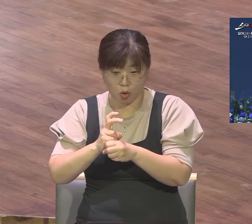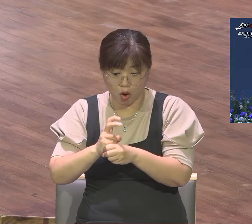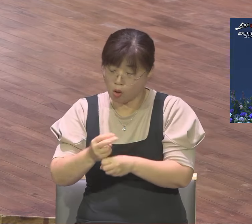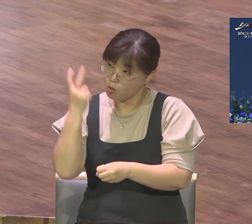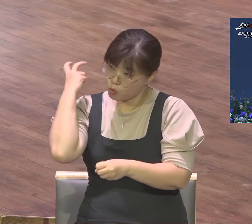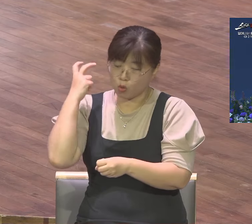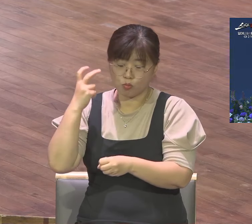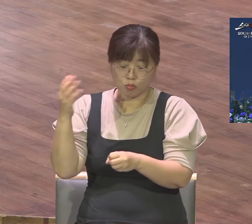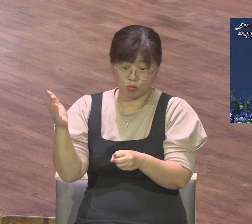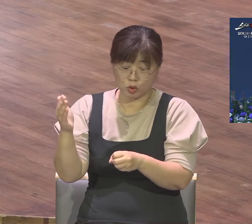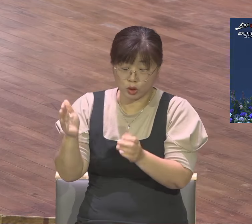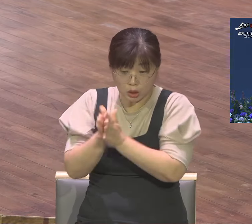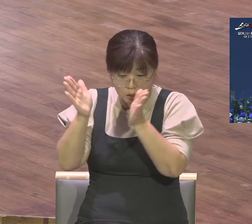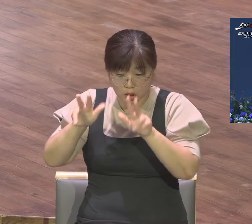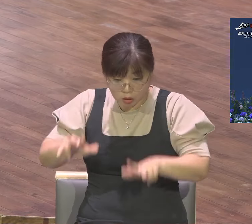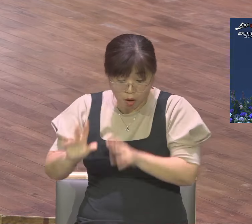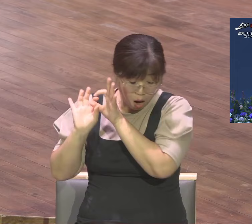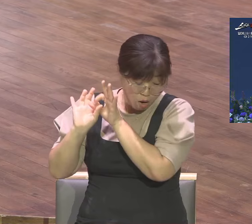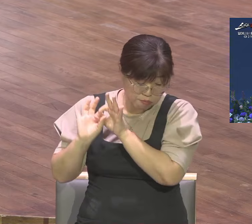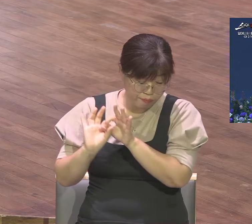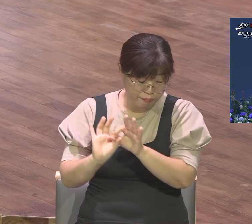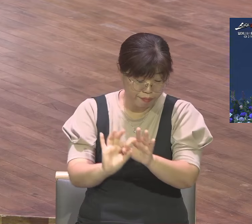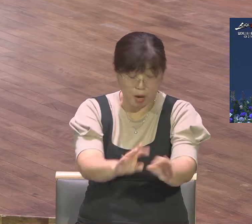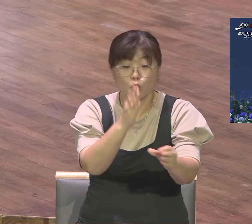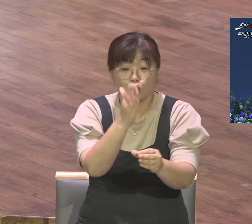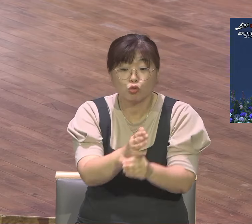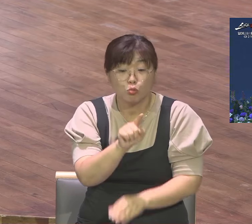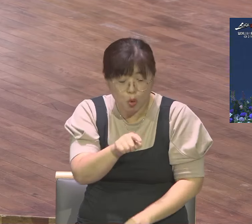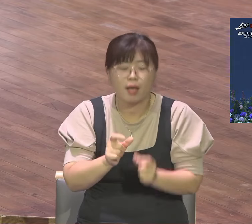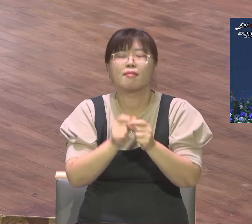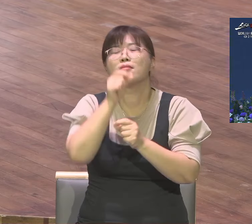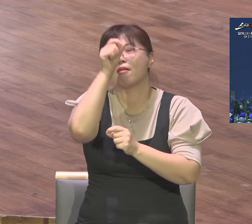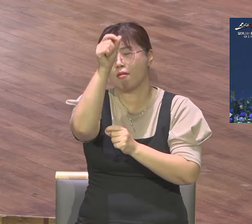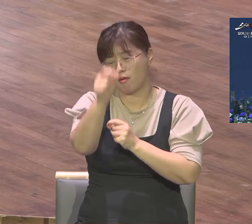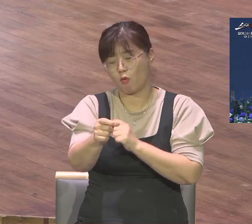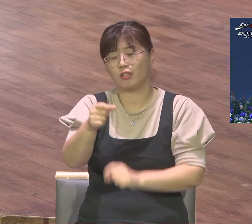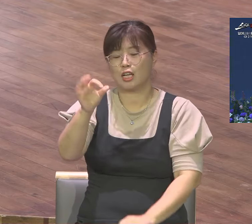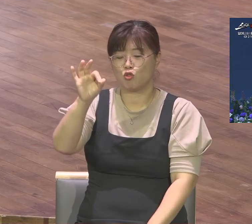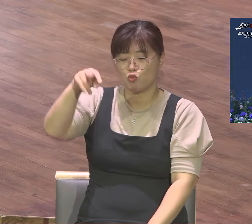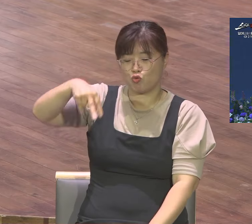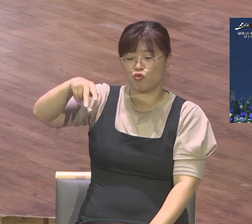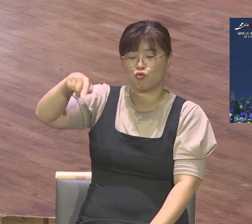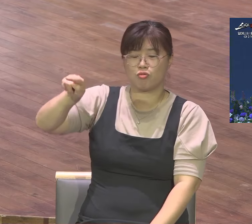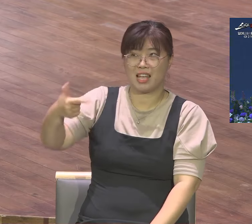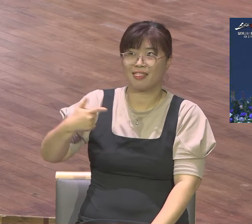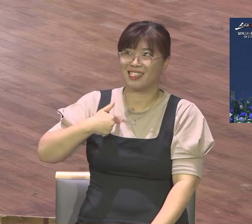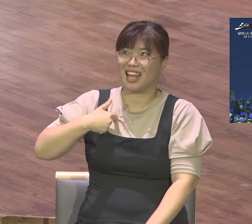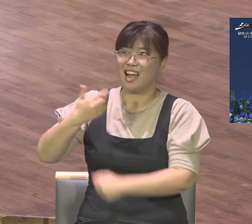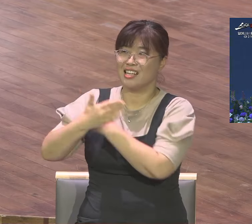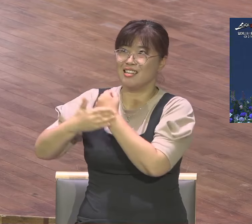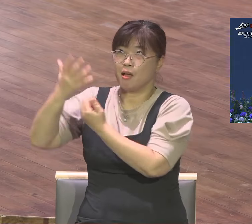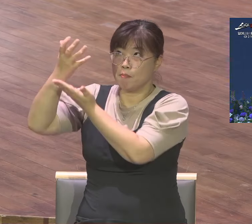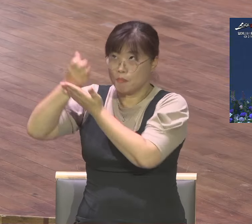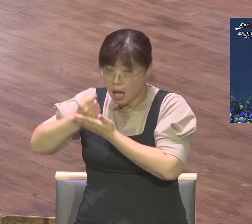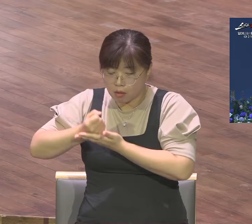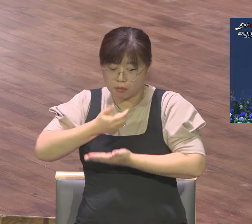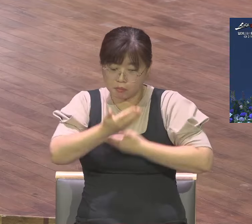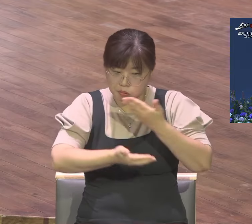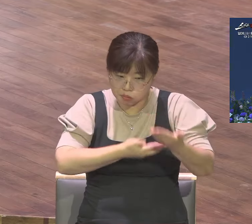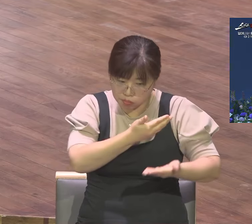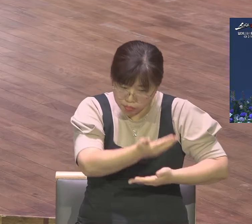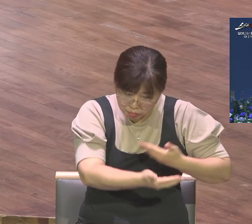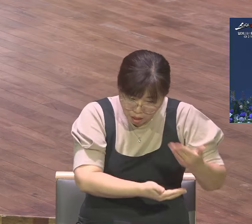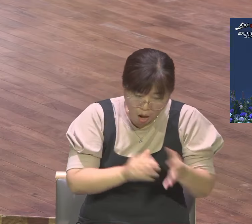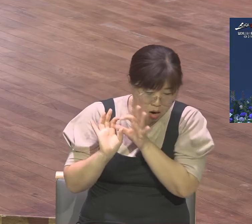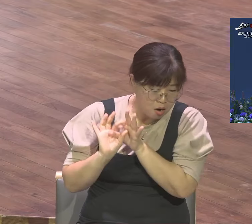영혼, 영혼. 그렇게 살아야지 삶. 바울이 그랬잖아. 성경에 보면 인물들이 다 수천